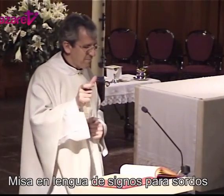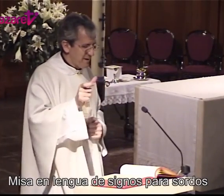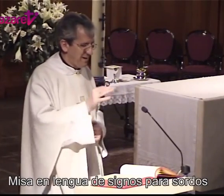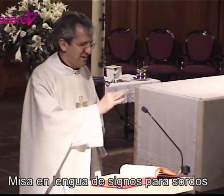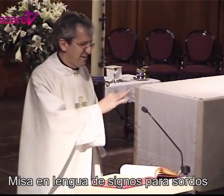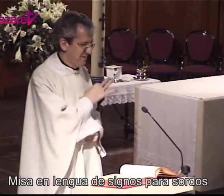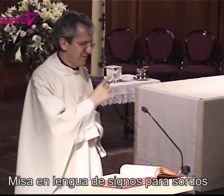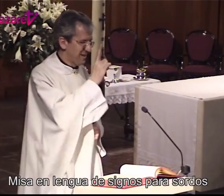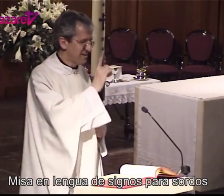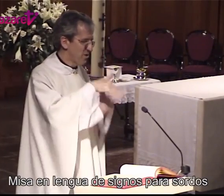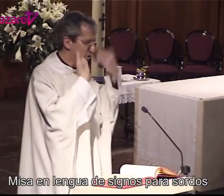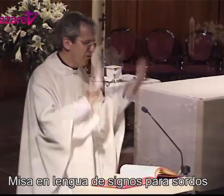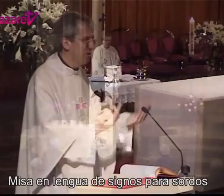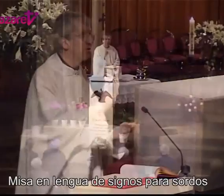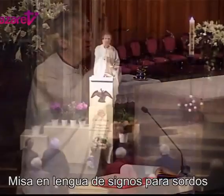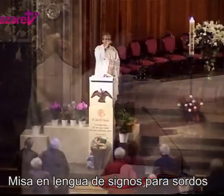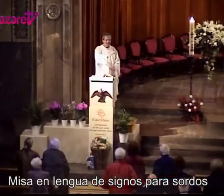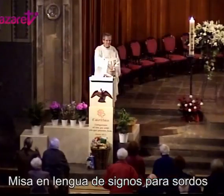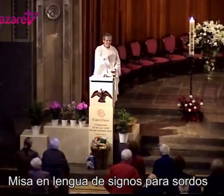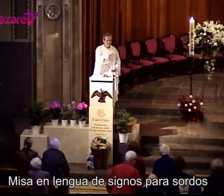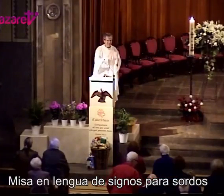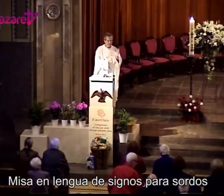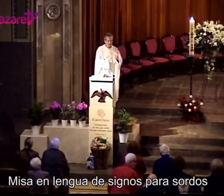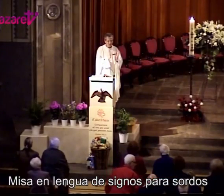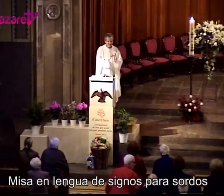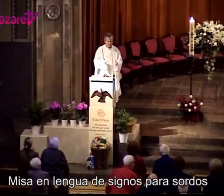Palabra del Señor. Gloria a ti, Señor Jesús.